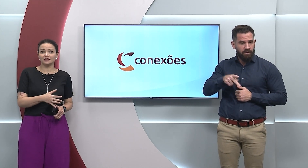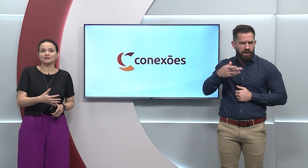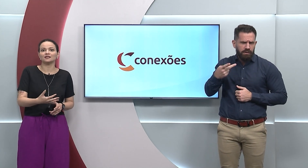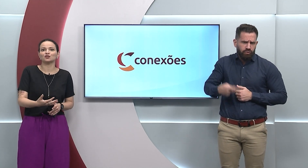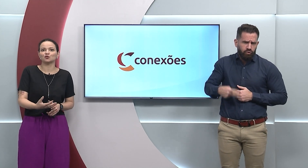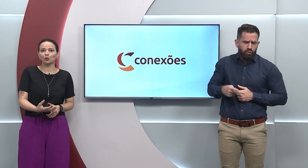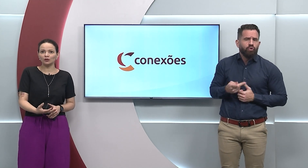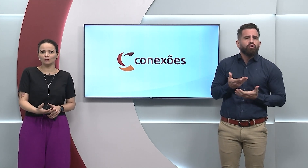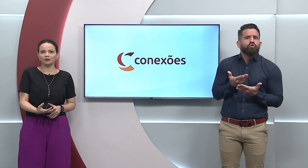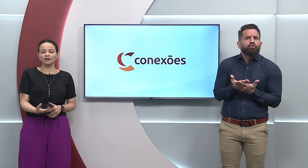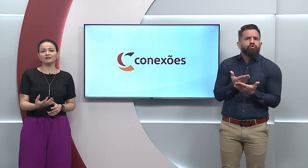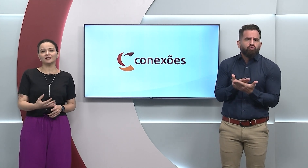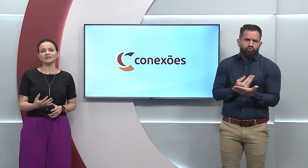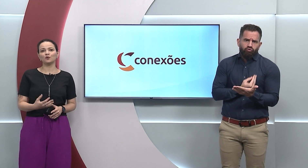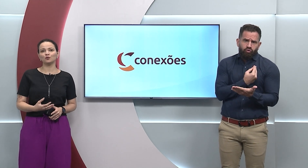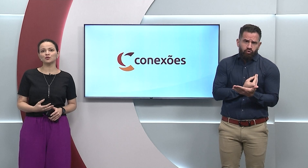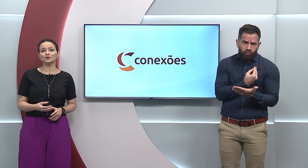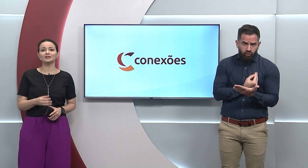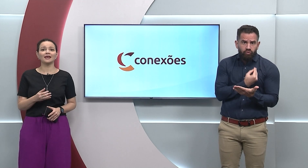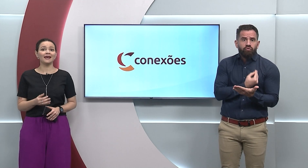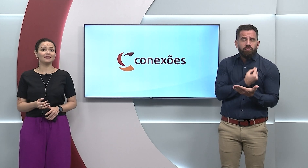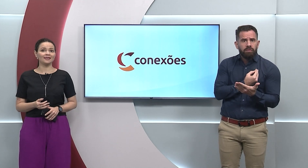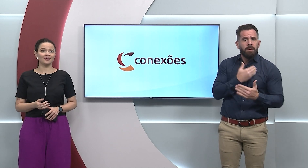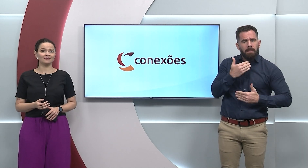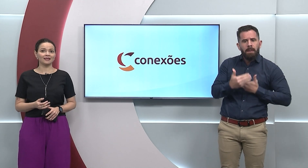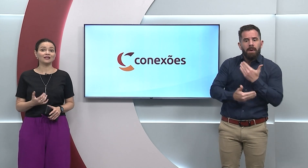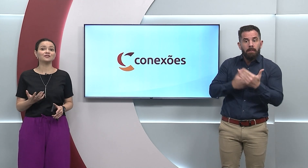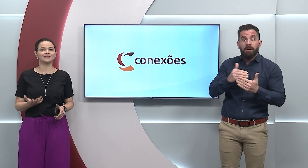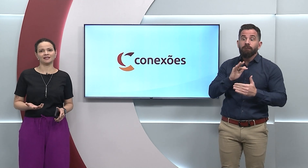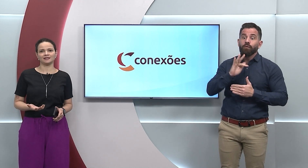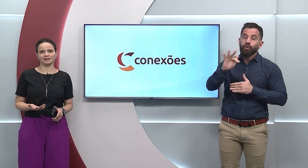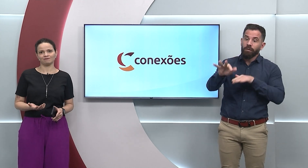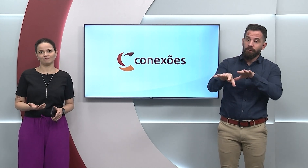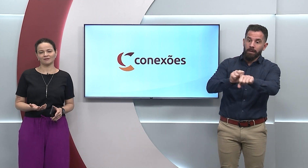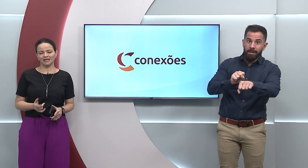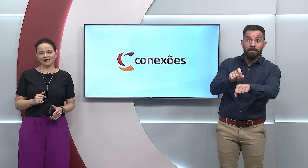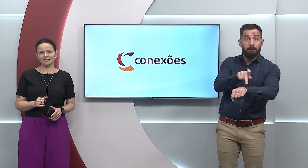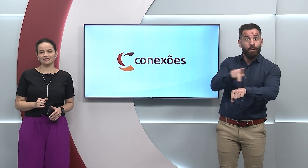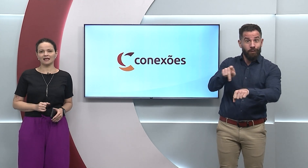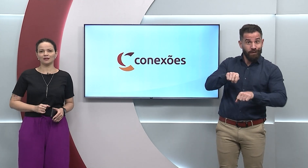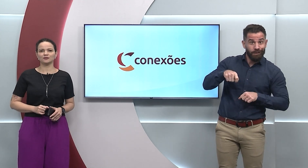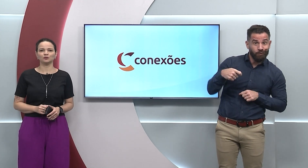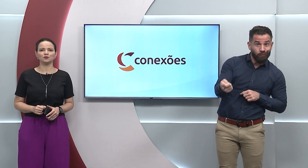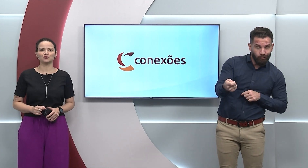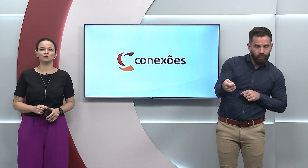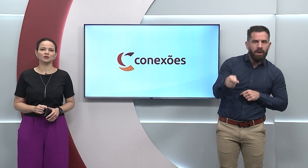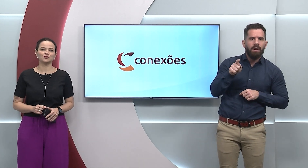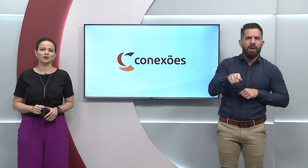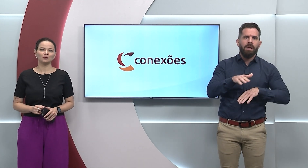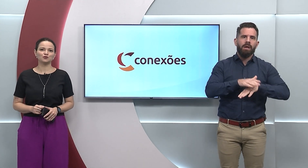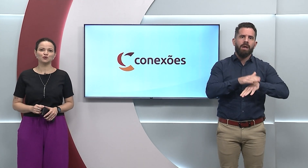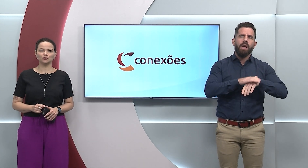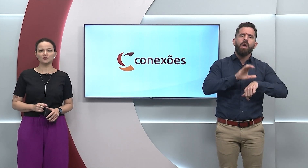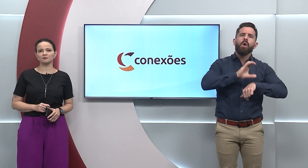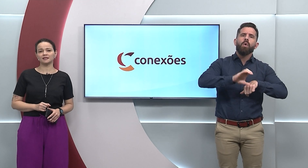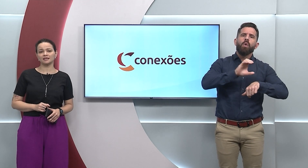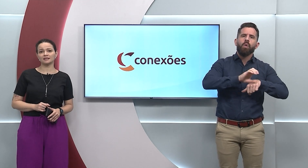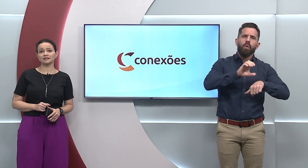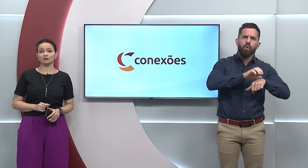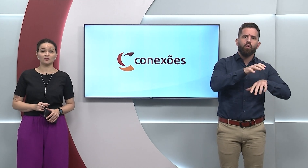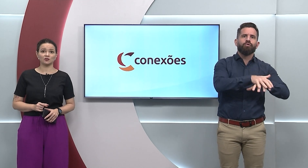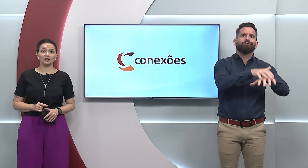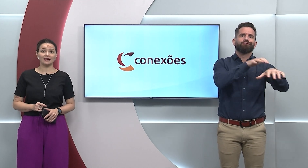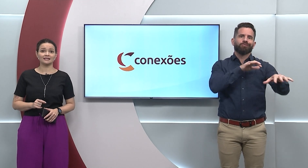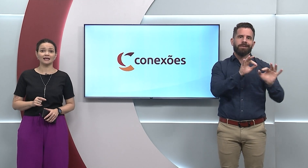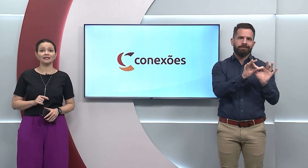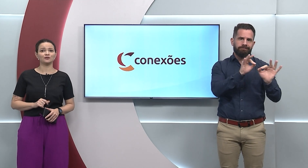seja, aqueles que estudam, fazem cursos EAD, à distância. Esses dados são do Instituto Nacional de Estudos e